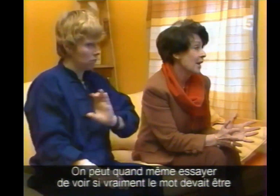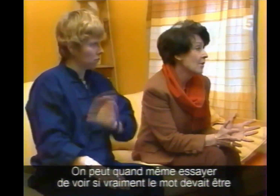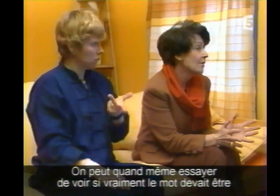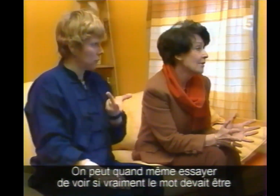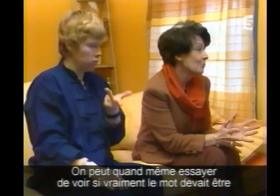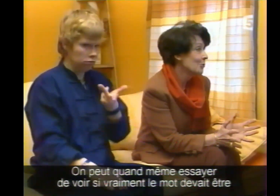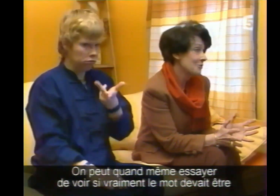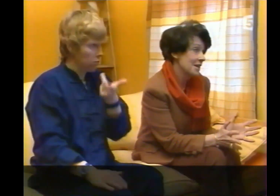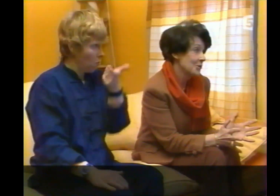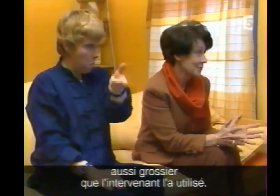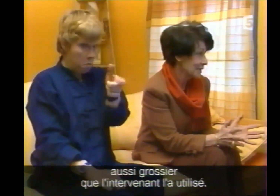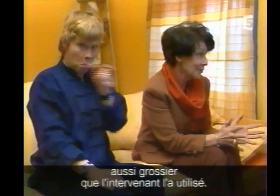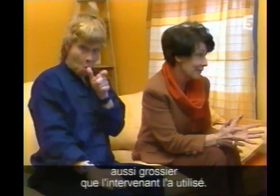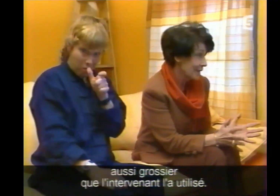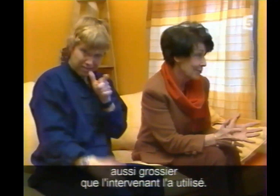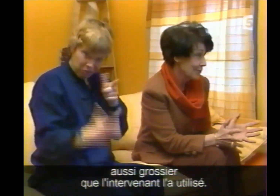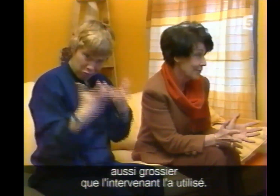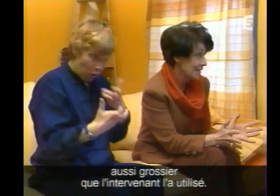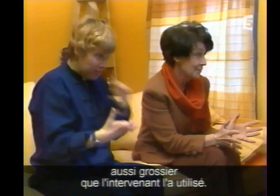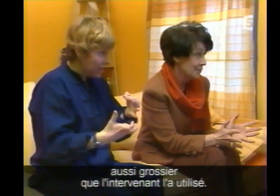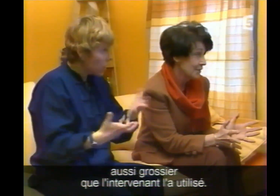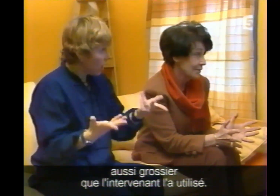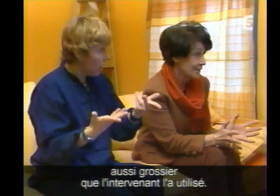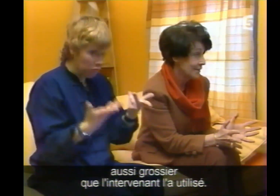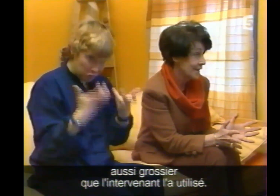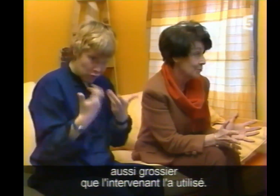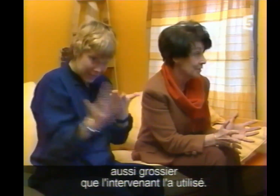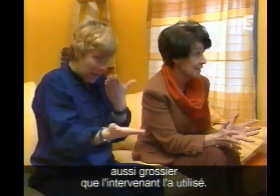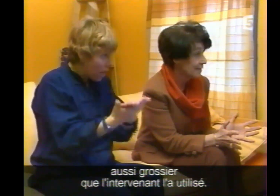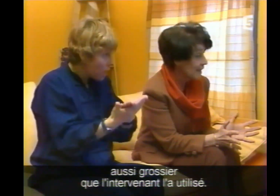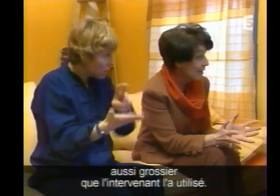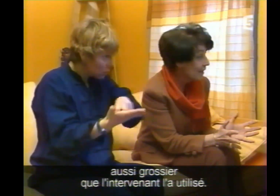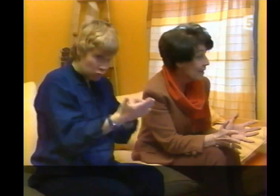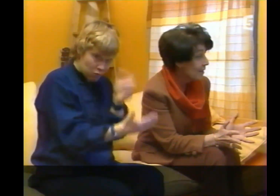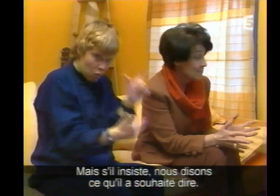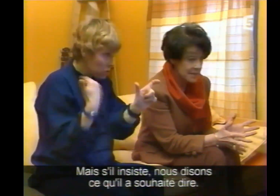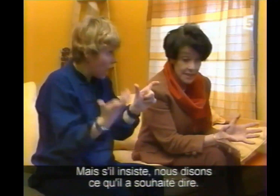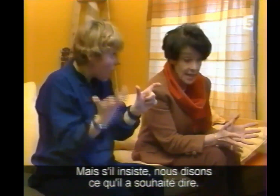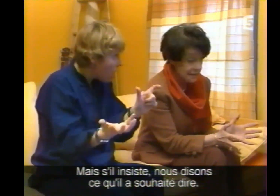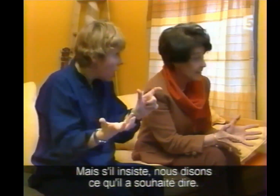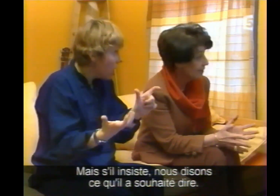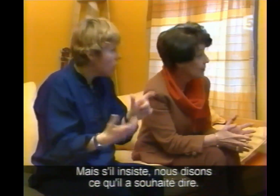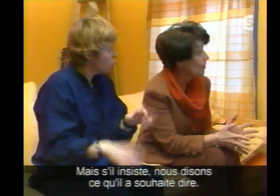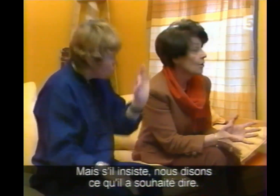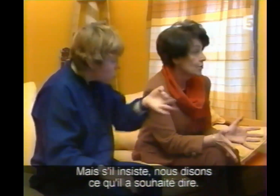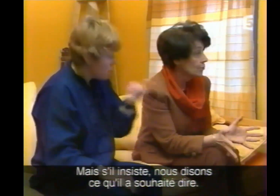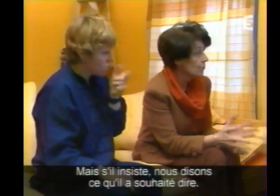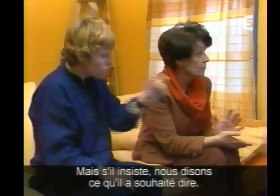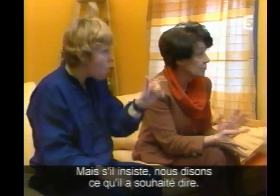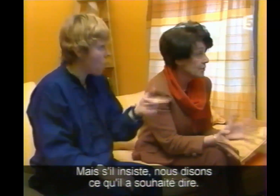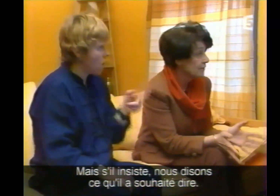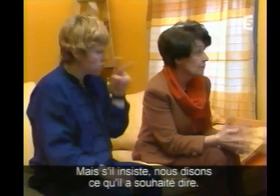vraiment le mot devait être aussi grossier que l'intervenant l'a utilisé. Mais s'il insiste, nous disons ce